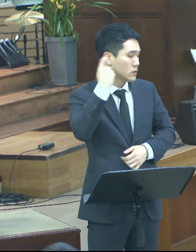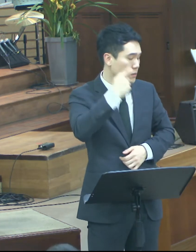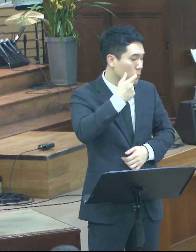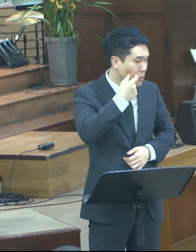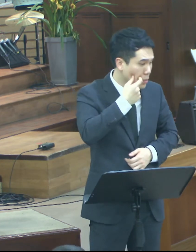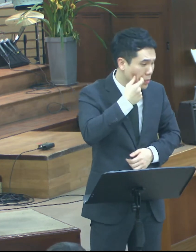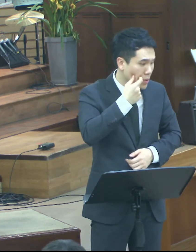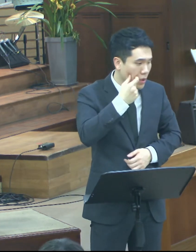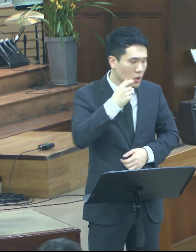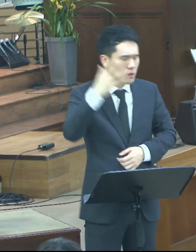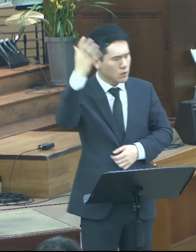기억하지 못하느냐.